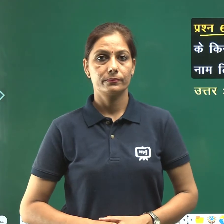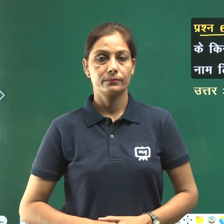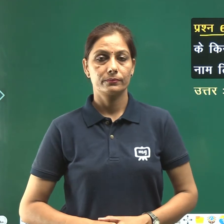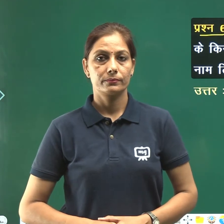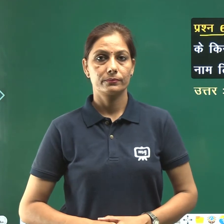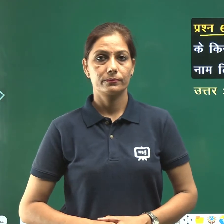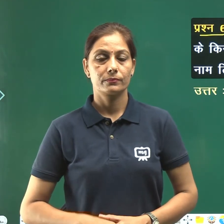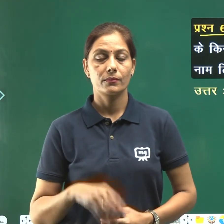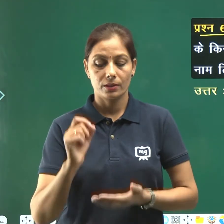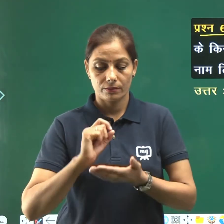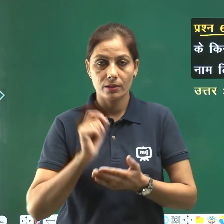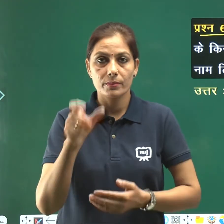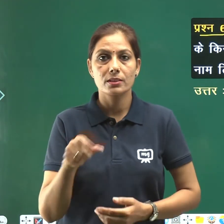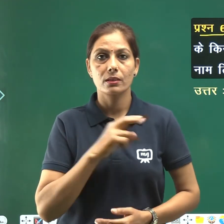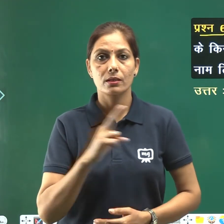हरिवंश राय बच्चन के